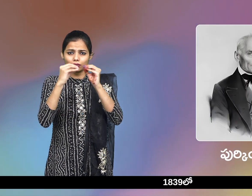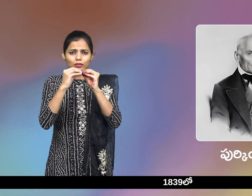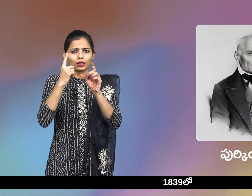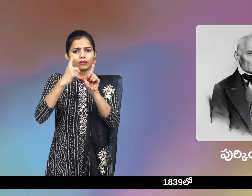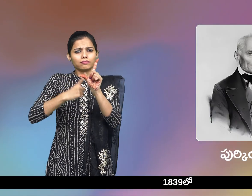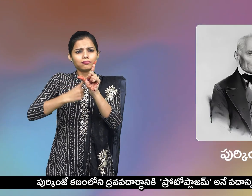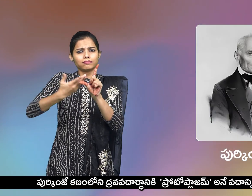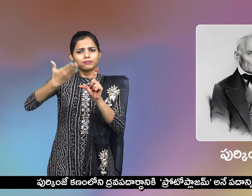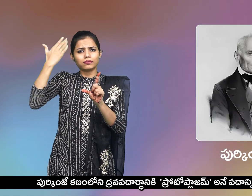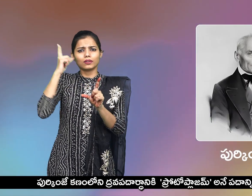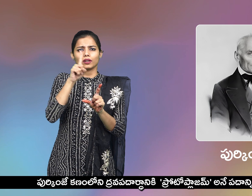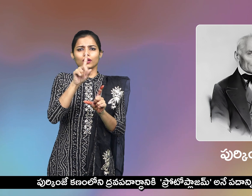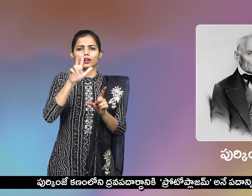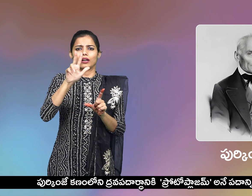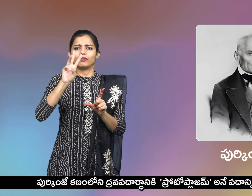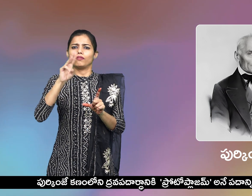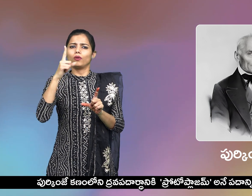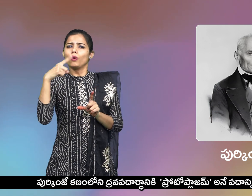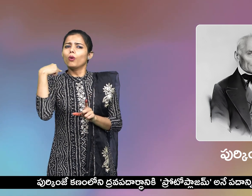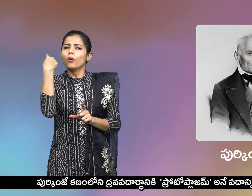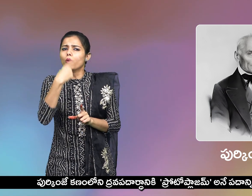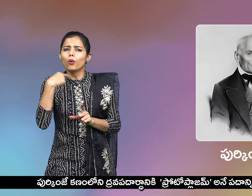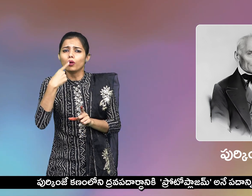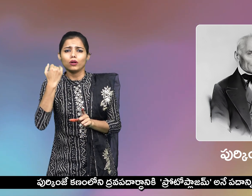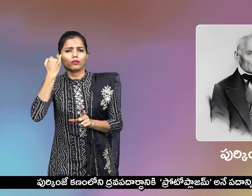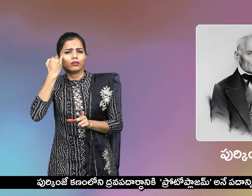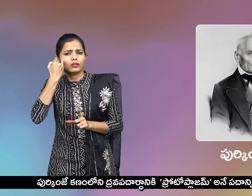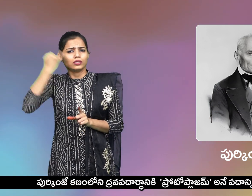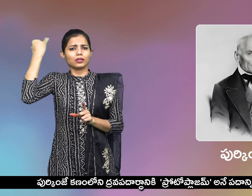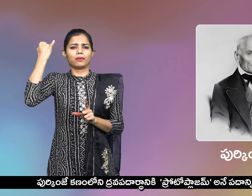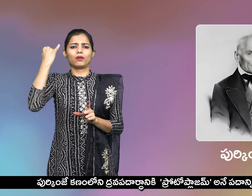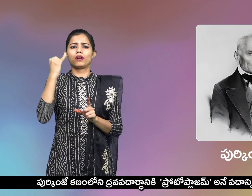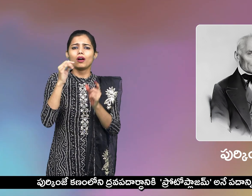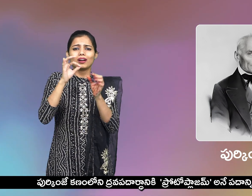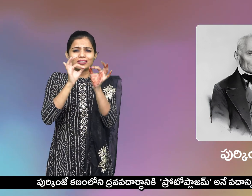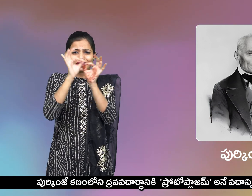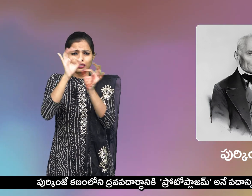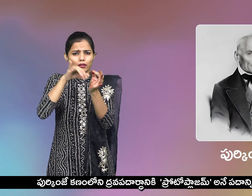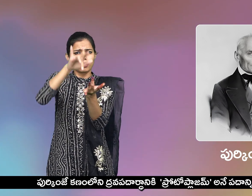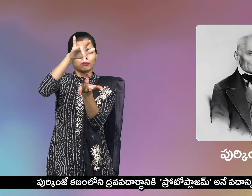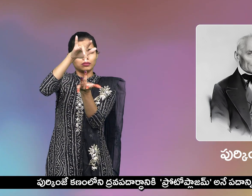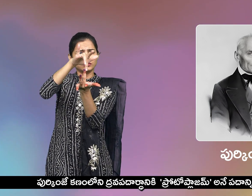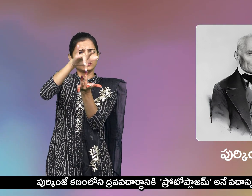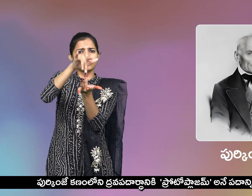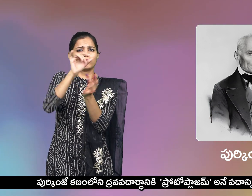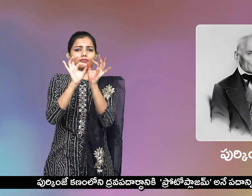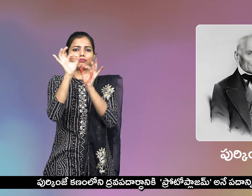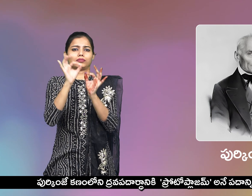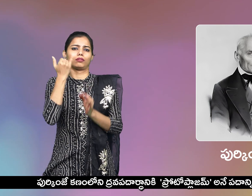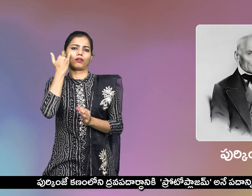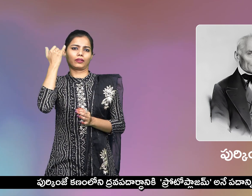1839లో పుర్కింజే కణంలోని ద్రవ పదార్థానికి ప్రోటోప్లాజం అనే పదాన్ని